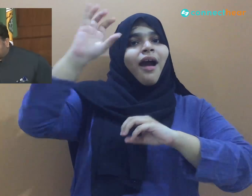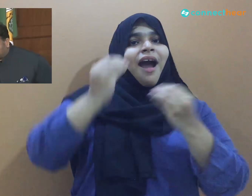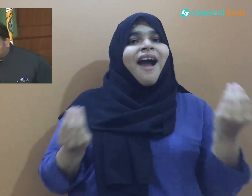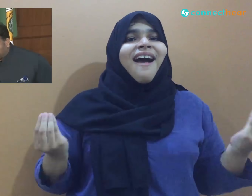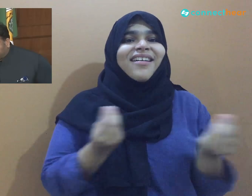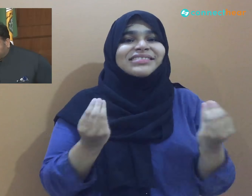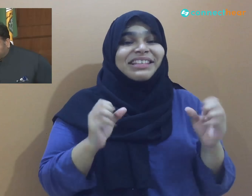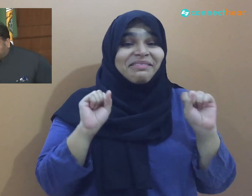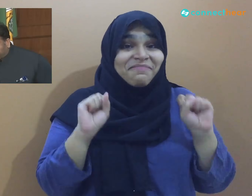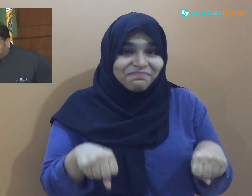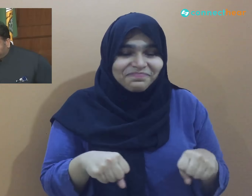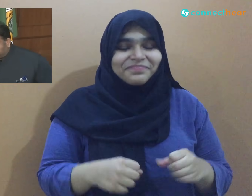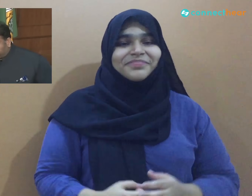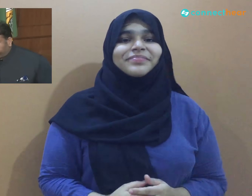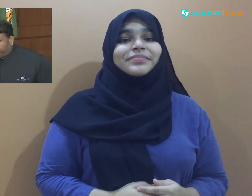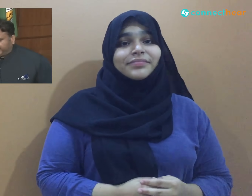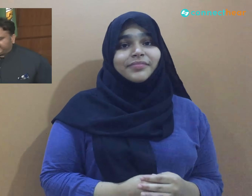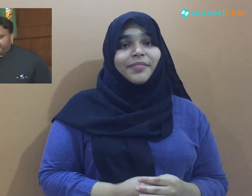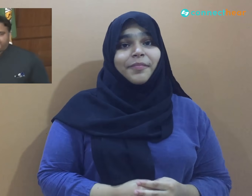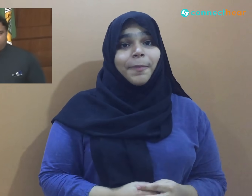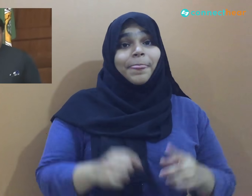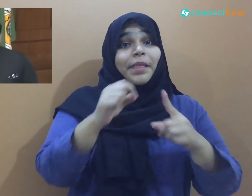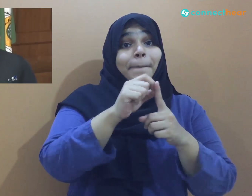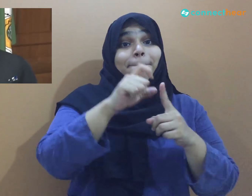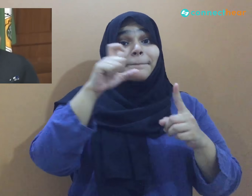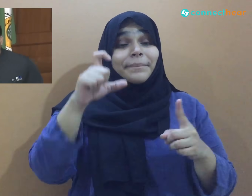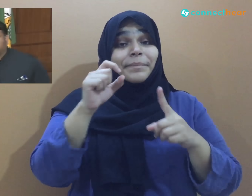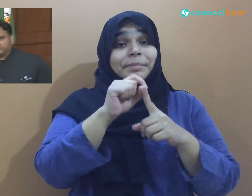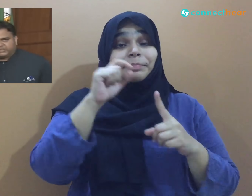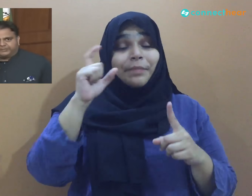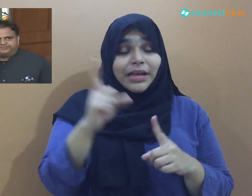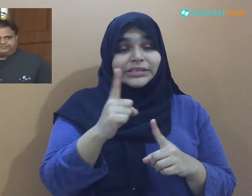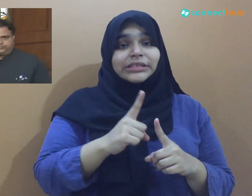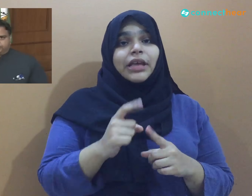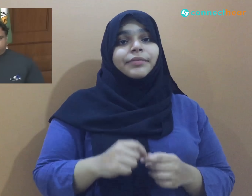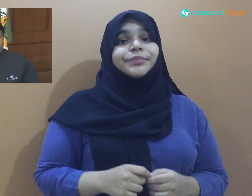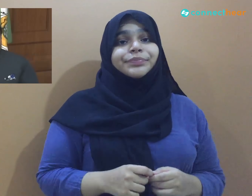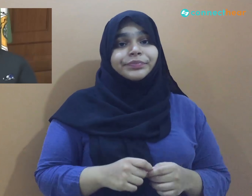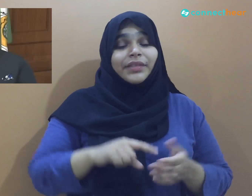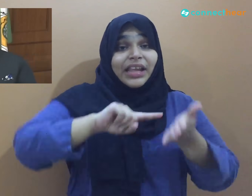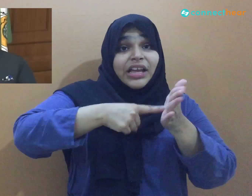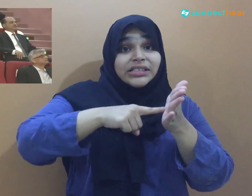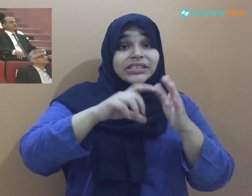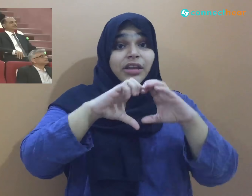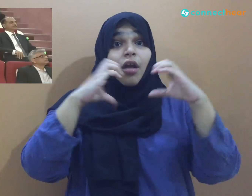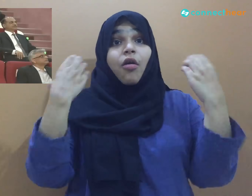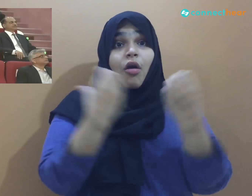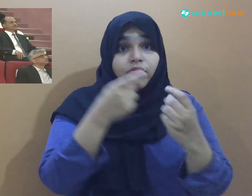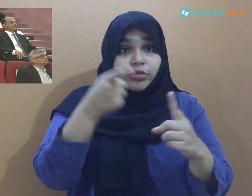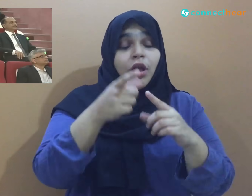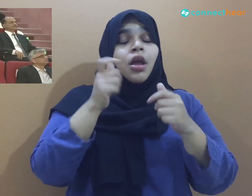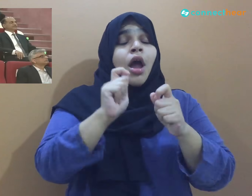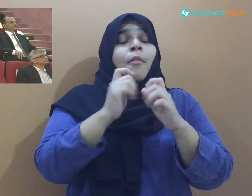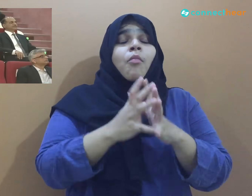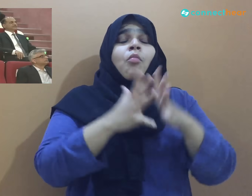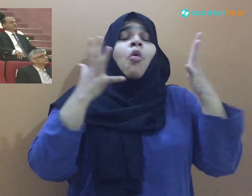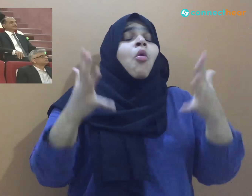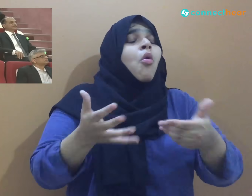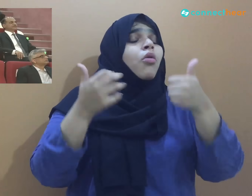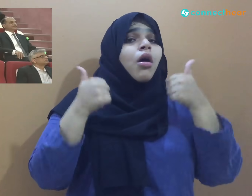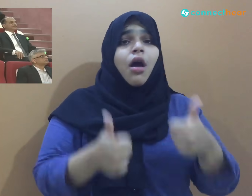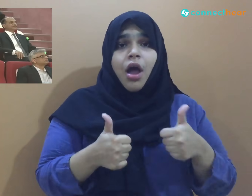Pakistan. Sir, PEC, Pakistan Engineering Council, بہت زبردست کام کیا پاکستان انجینئرنگ کونسل